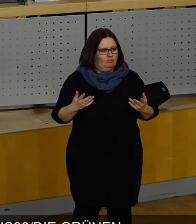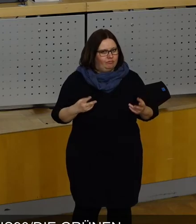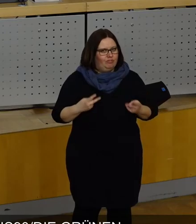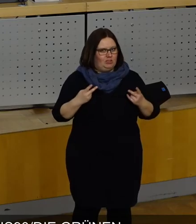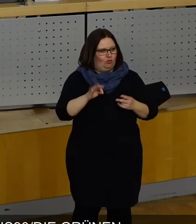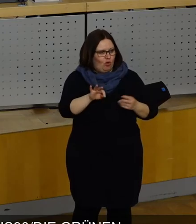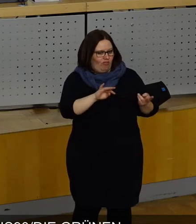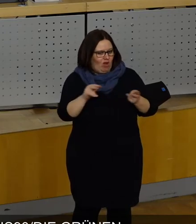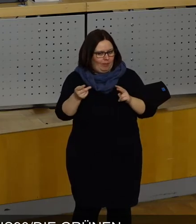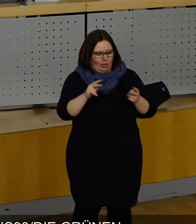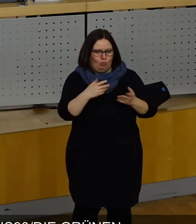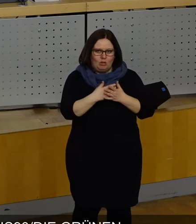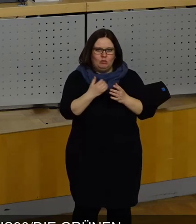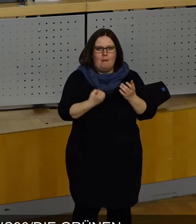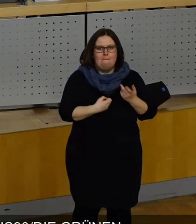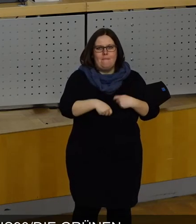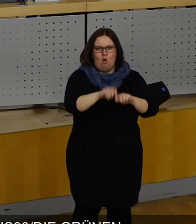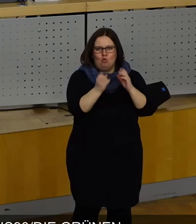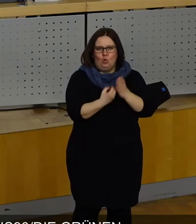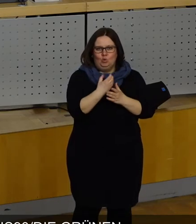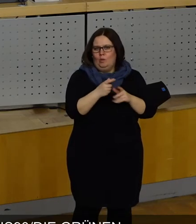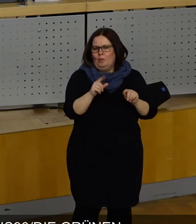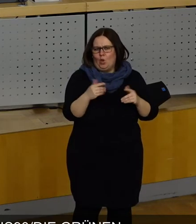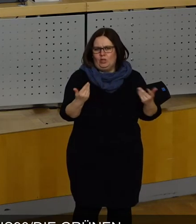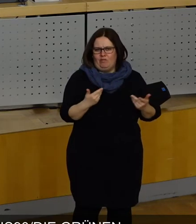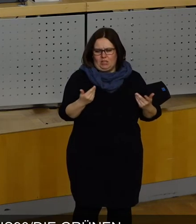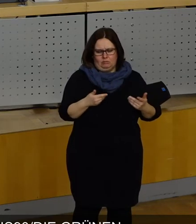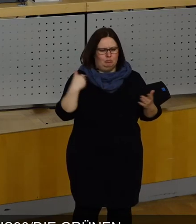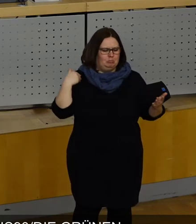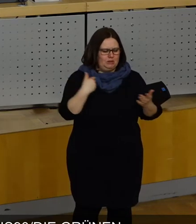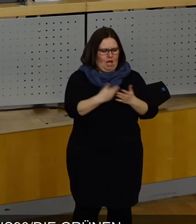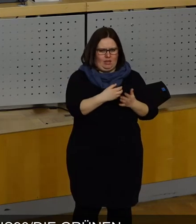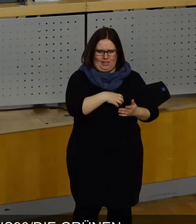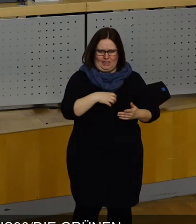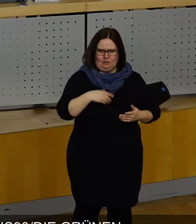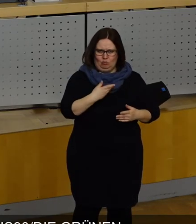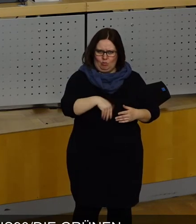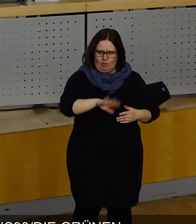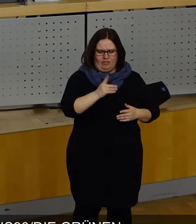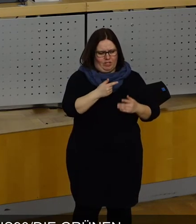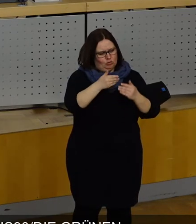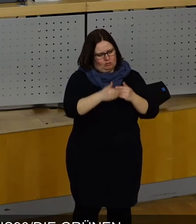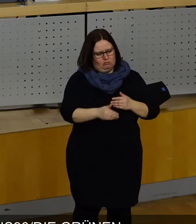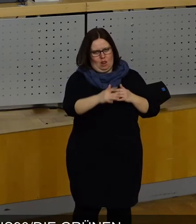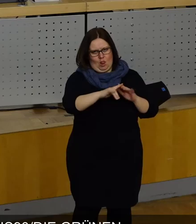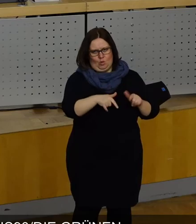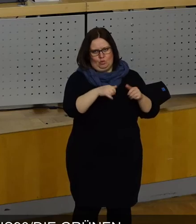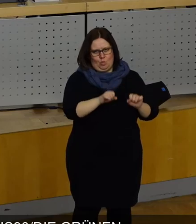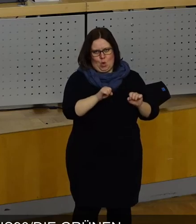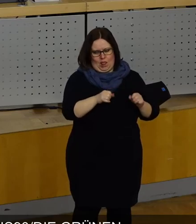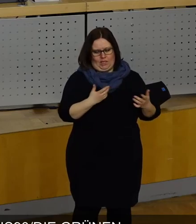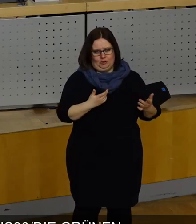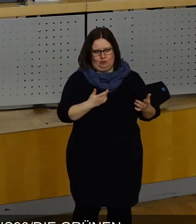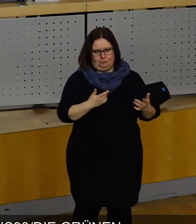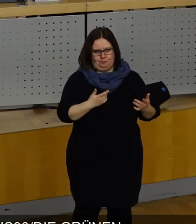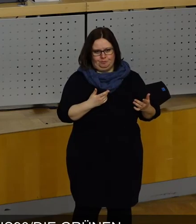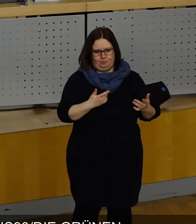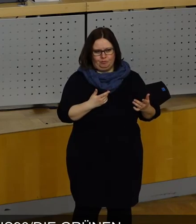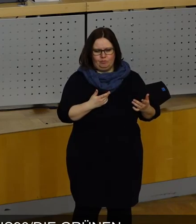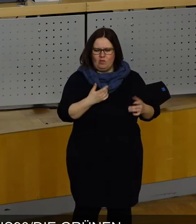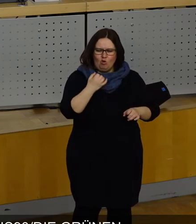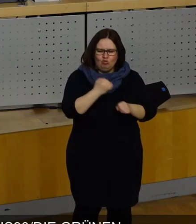die Vermittlung von Baukultur, weil ich glaube, das war in Dresden ein Problem, was lange Zeit nicht bearbeitet wurde. Ich will aber auch nochmal sagen, weil das auch